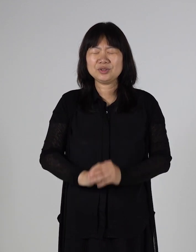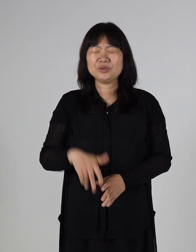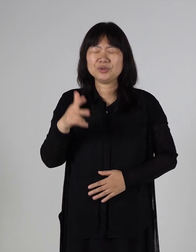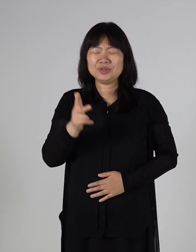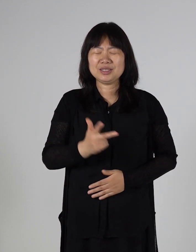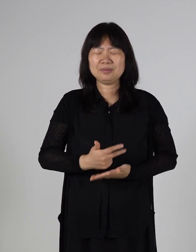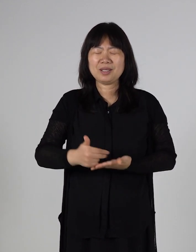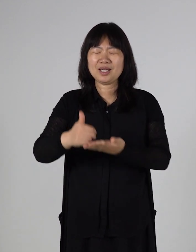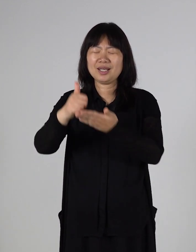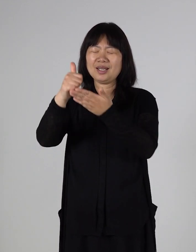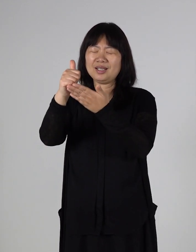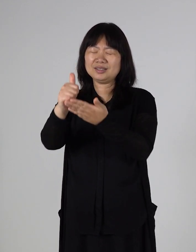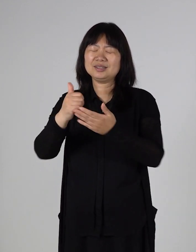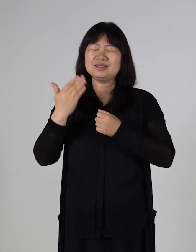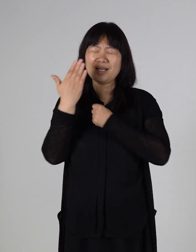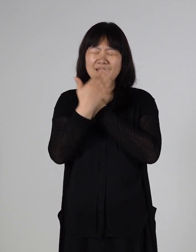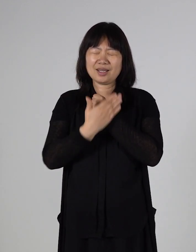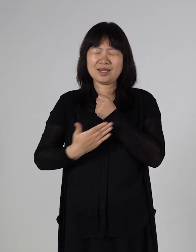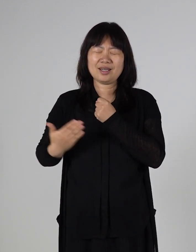한없는 주님의